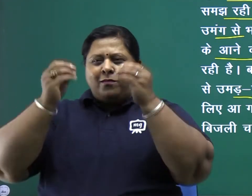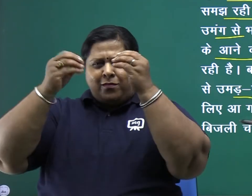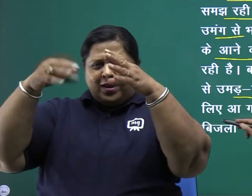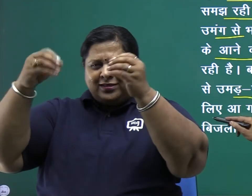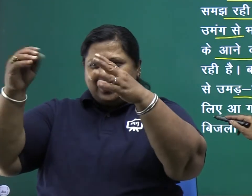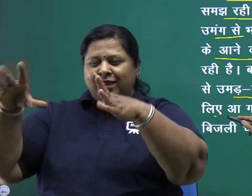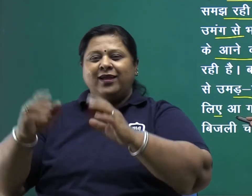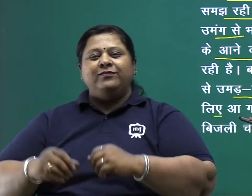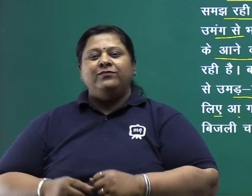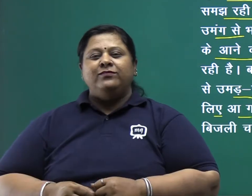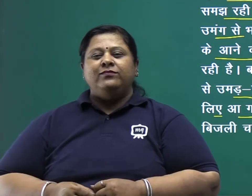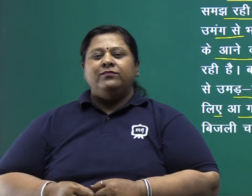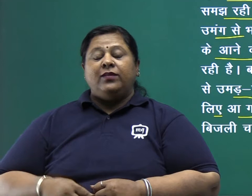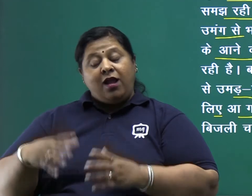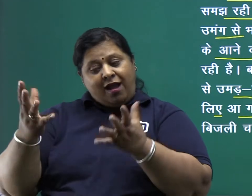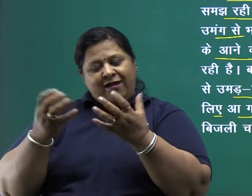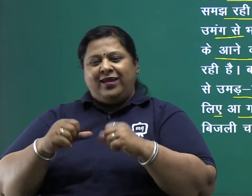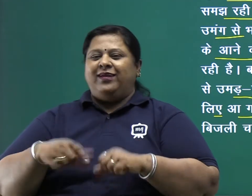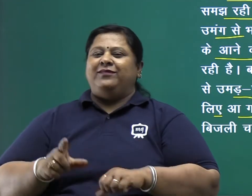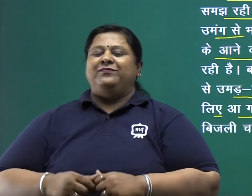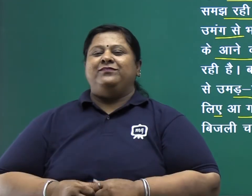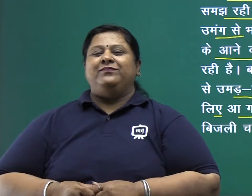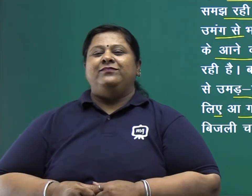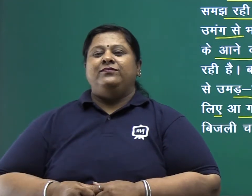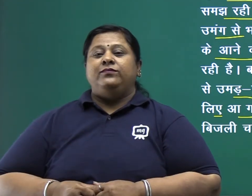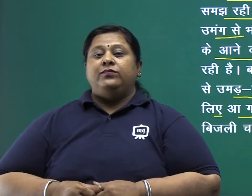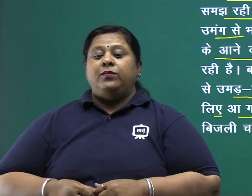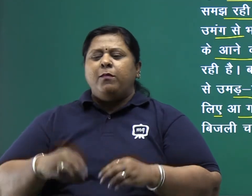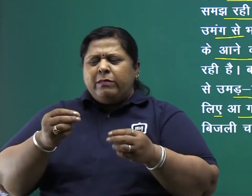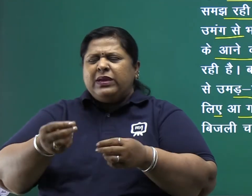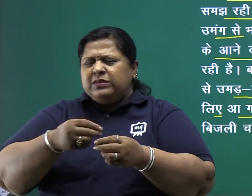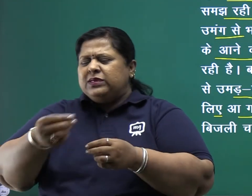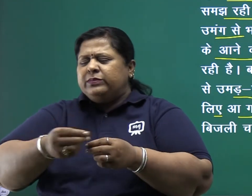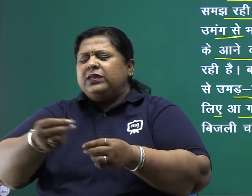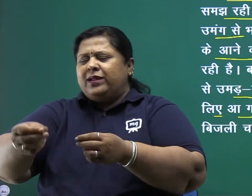बरसने के लिए आ गए हैं। बीच बीच में